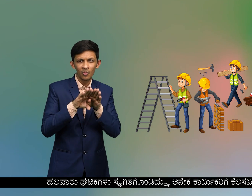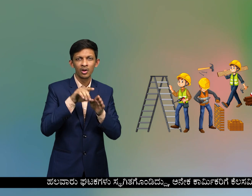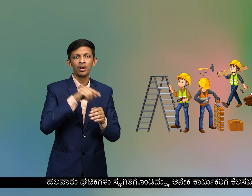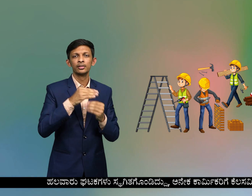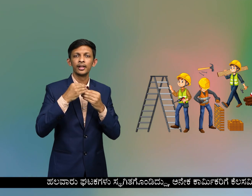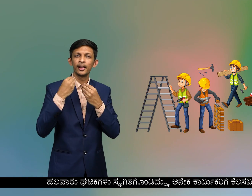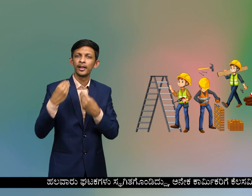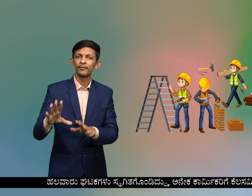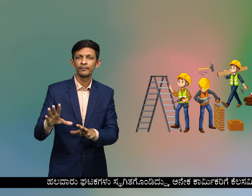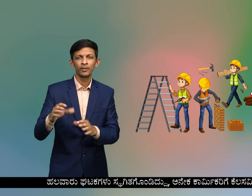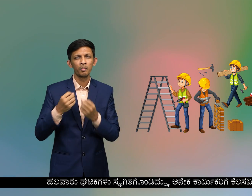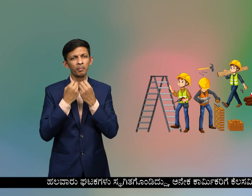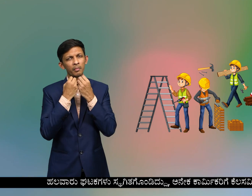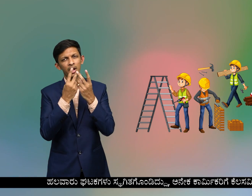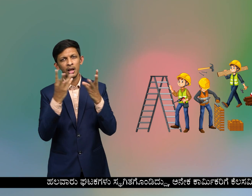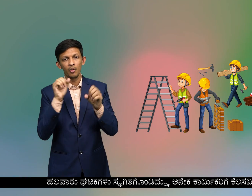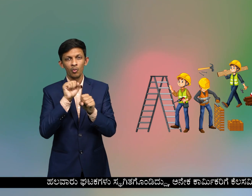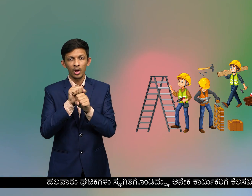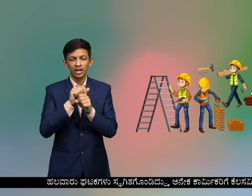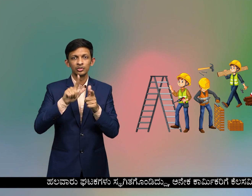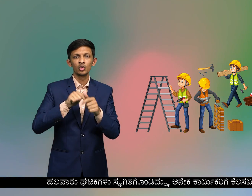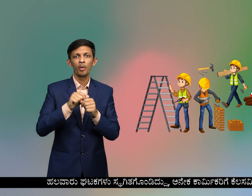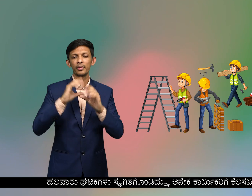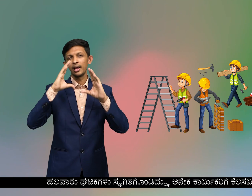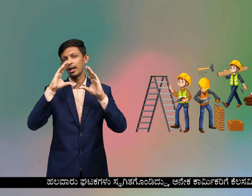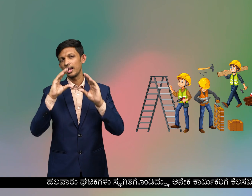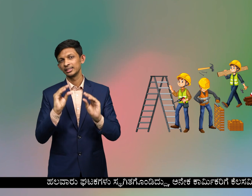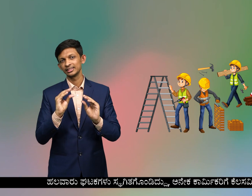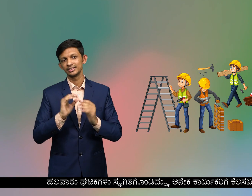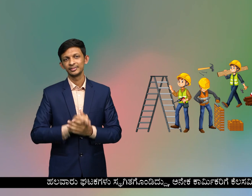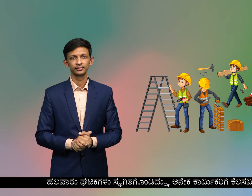ಅನೇಕ ಕಾರ್ಮಿಕರಿಗೆ ಕೆಲಸವಿಲ್ಲದಂತಾಗಿದೆ.